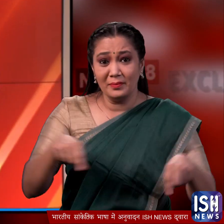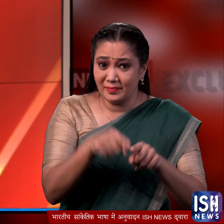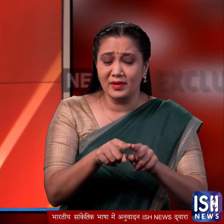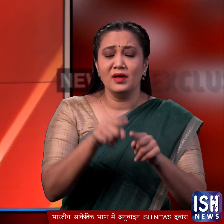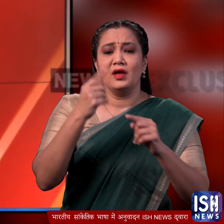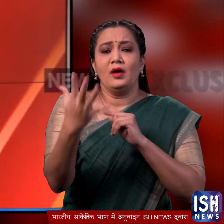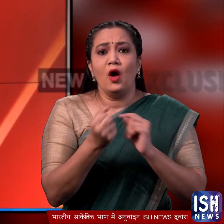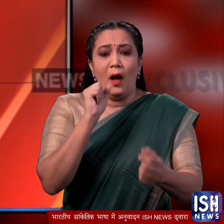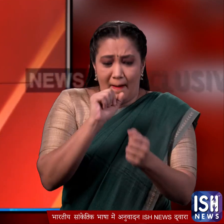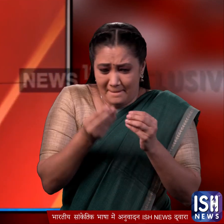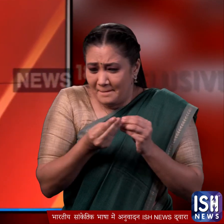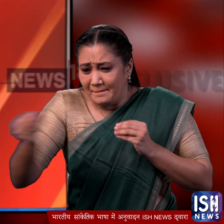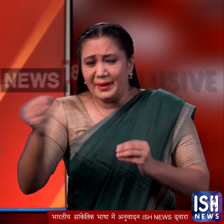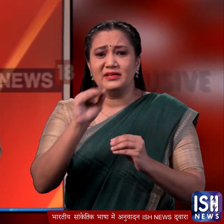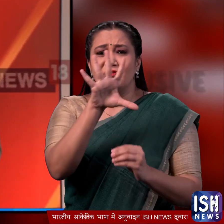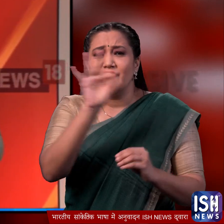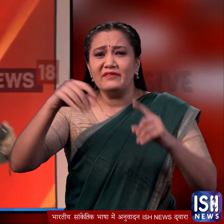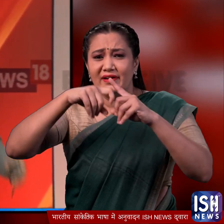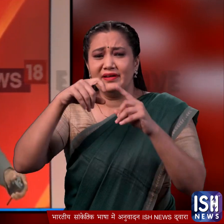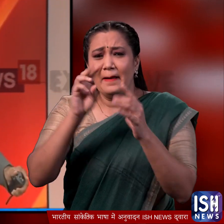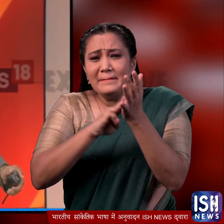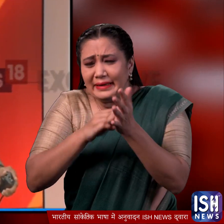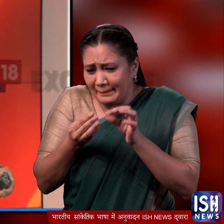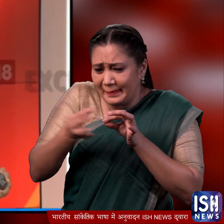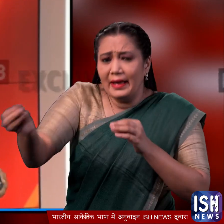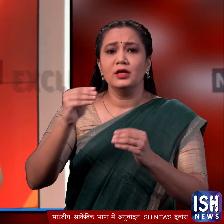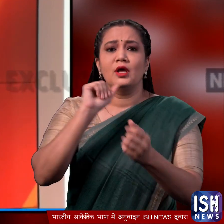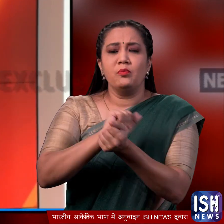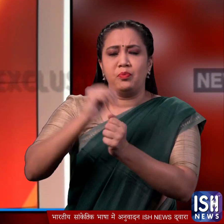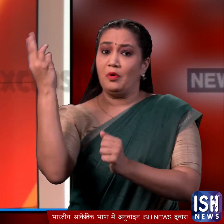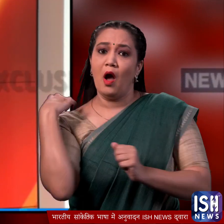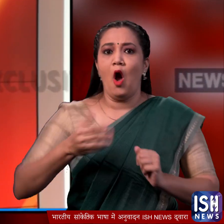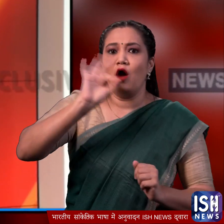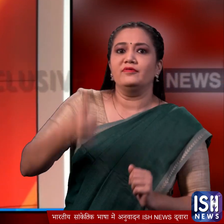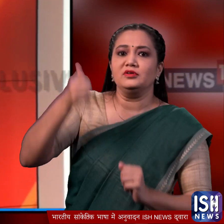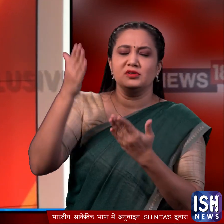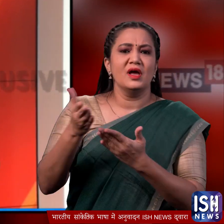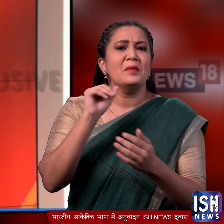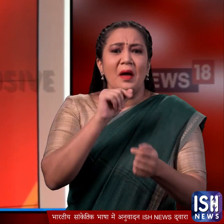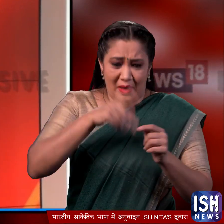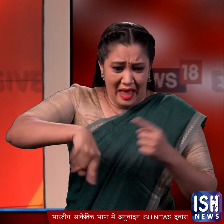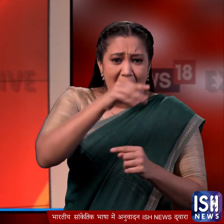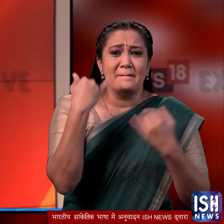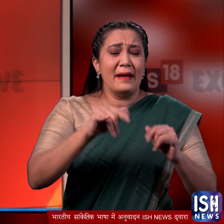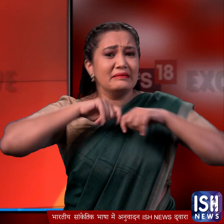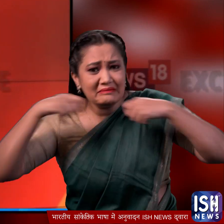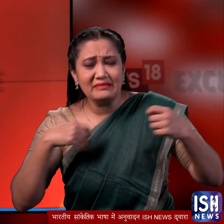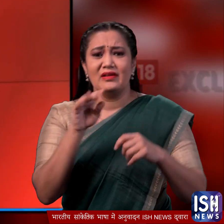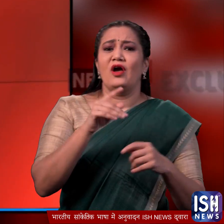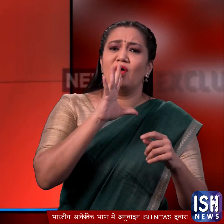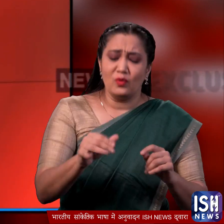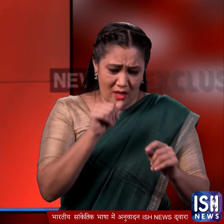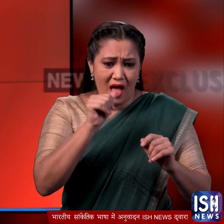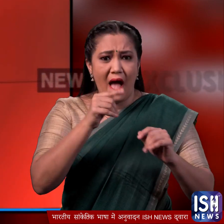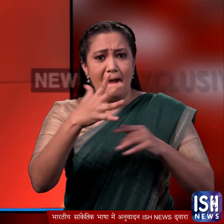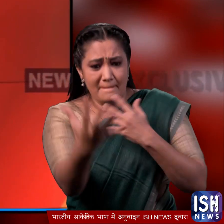हुई, वहां पुलिस कमिश्नर का ऑफिस वहां से मुश्किल से 500 मीटर दूर, लेकिन बदमाशों के दिल में पुलिस का कोई डर नहीं दिखा, जो ग्राहक बनकर पहुंचे